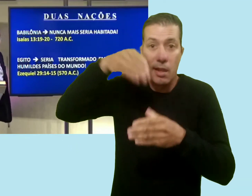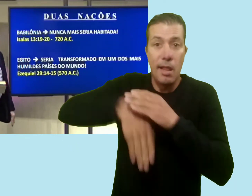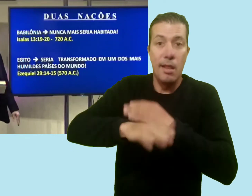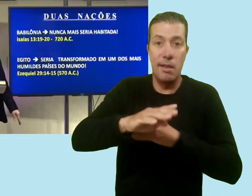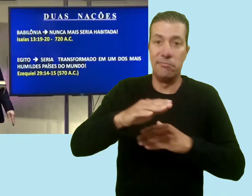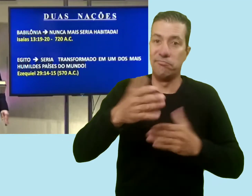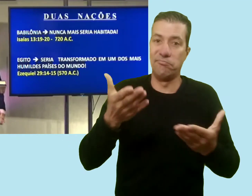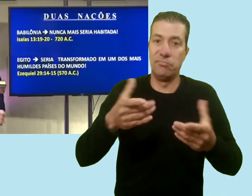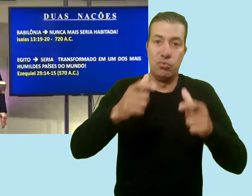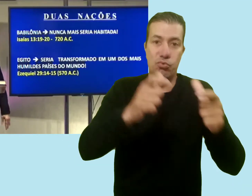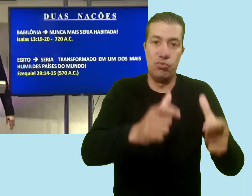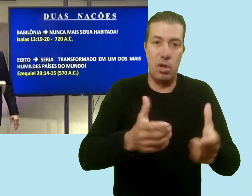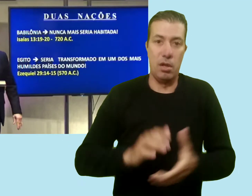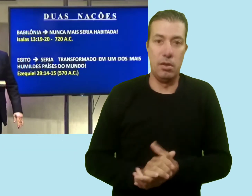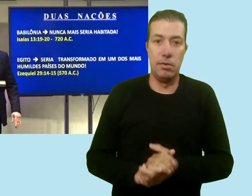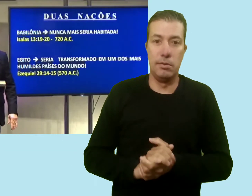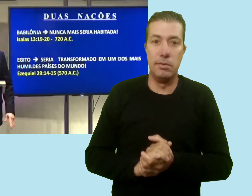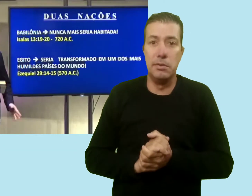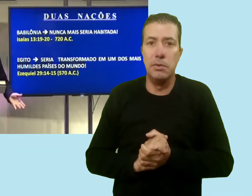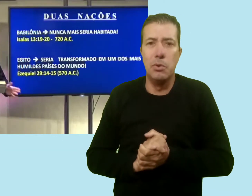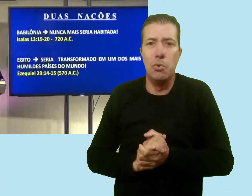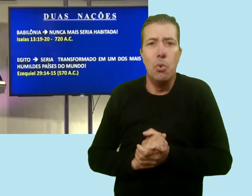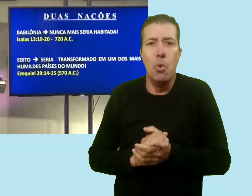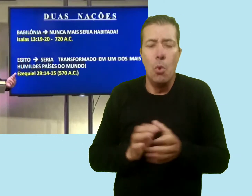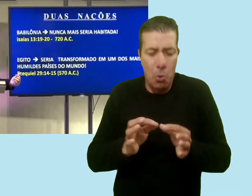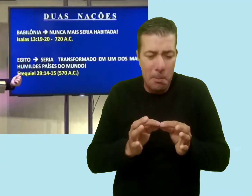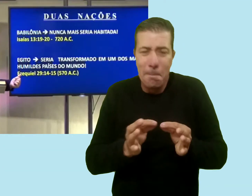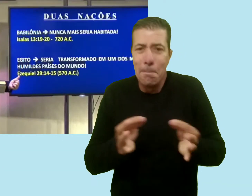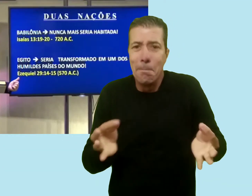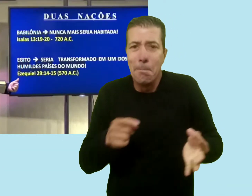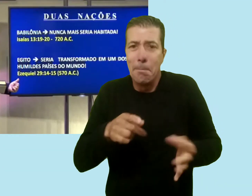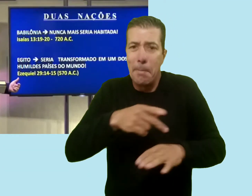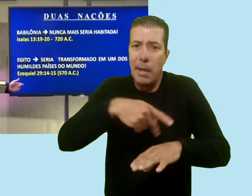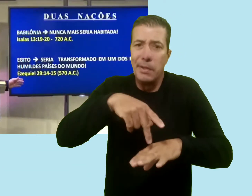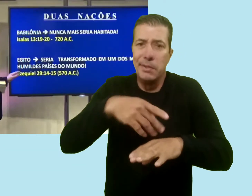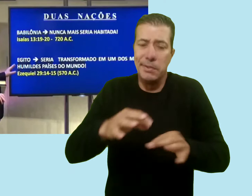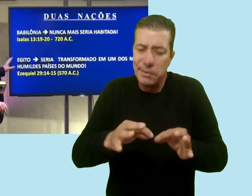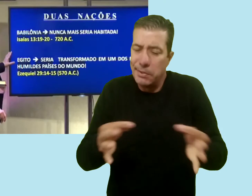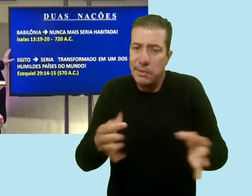seria transformado num país muito humilde. Isso daqui, gente,